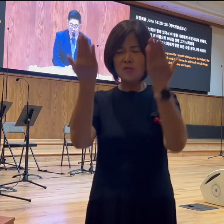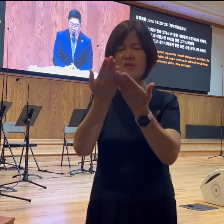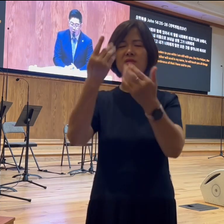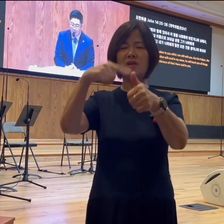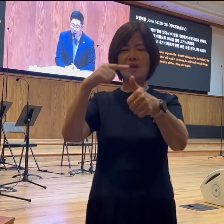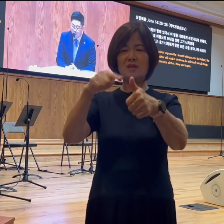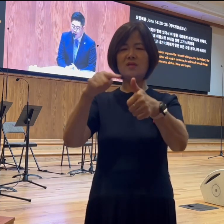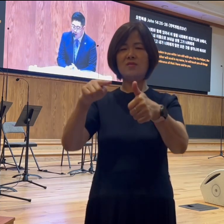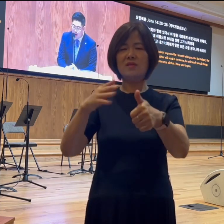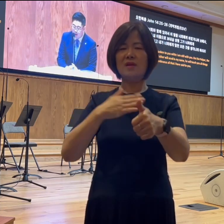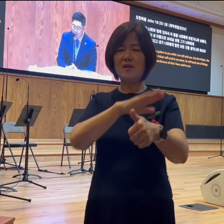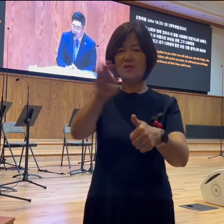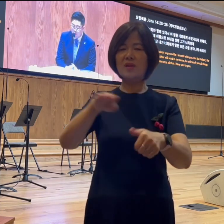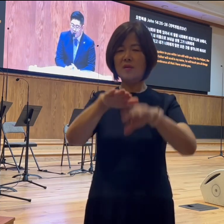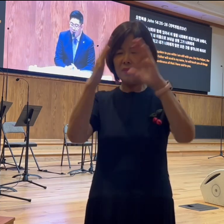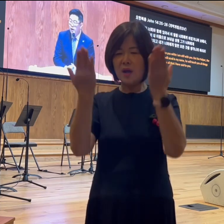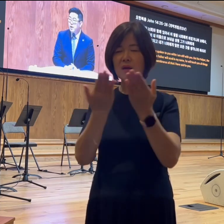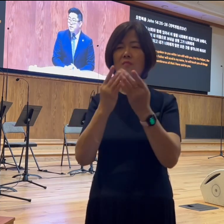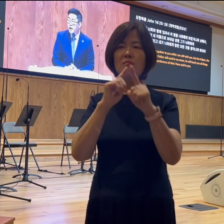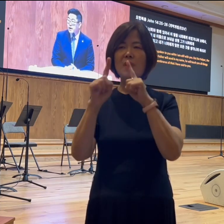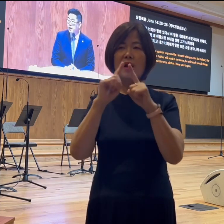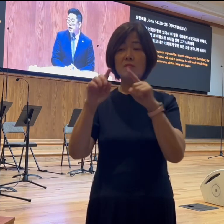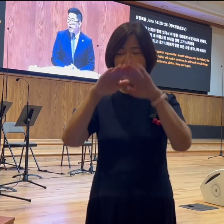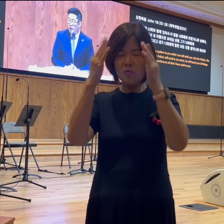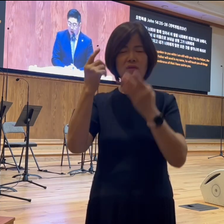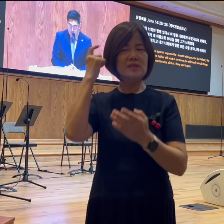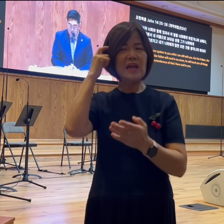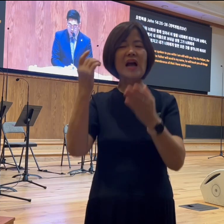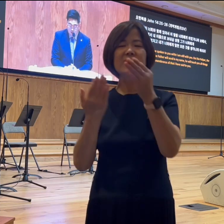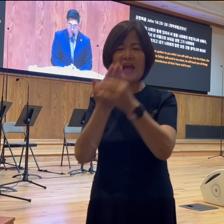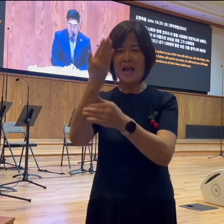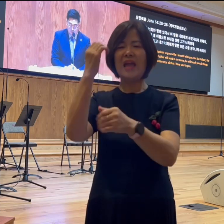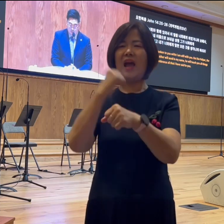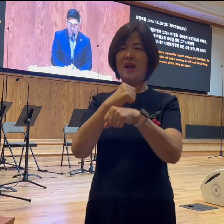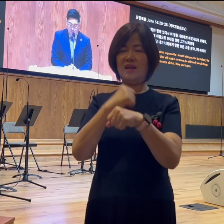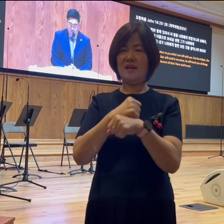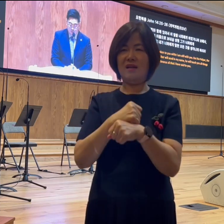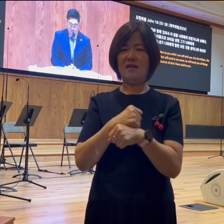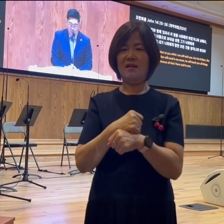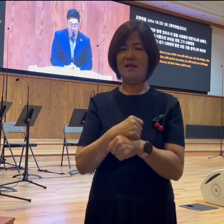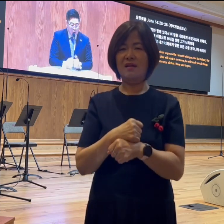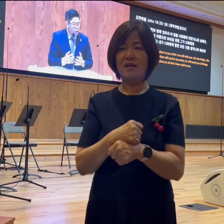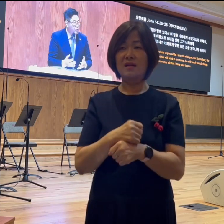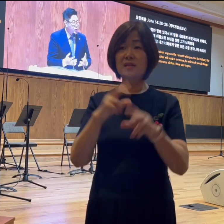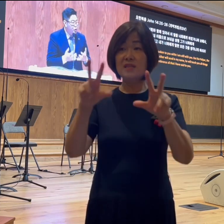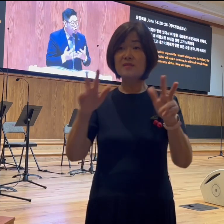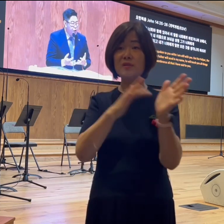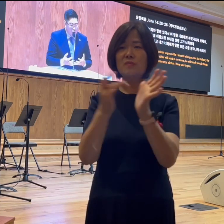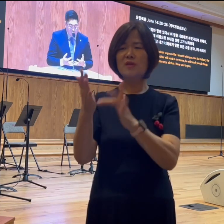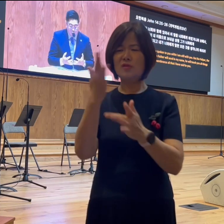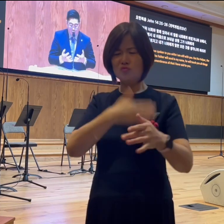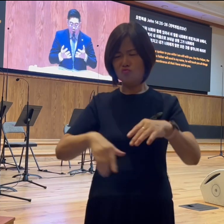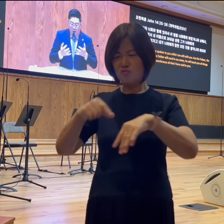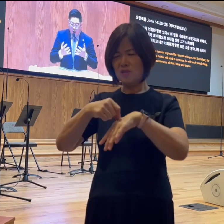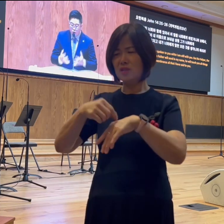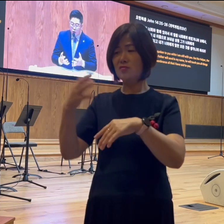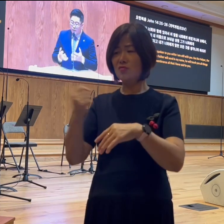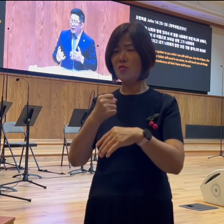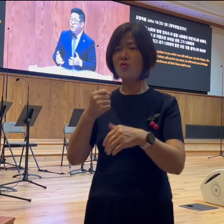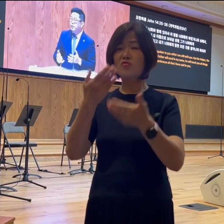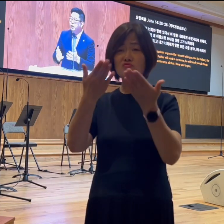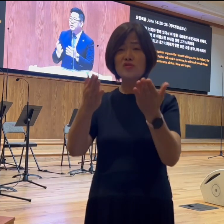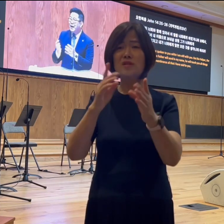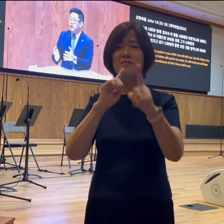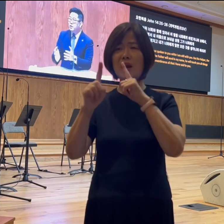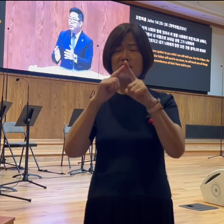가르치고 내가 너희에게 말한 모든 것을 생각나게 하리라. 지금 예수님께서 육신으로 해주시는